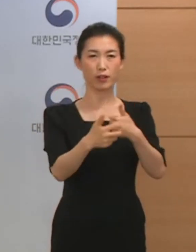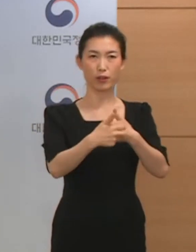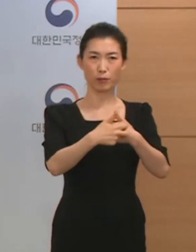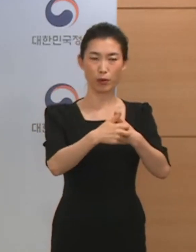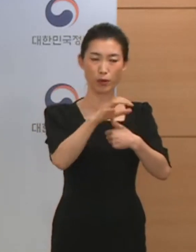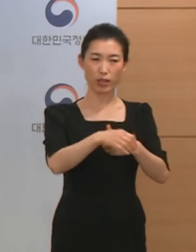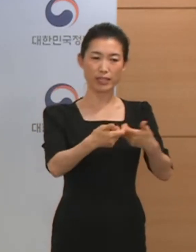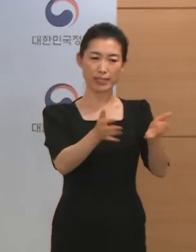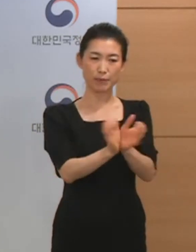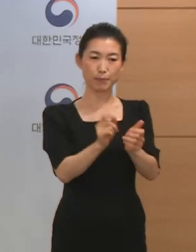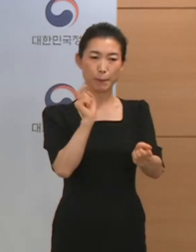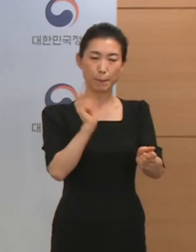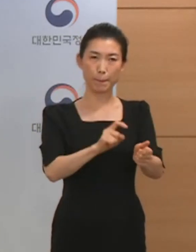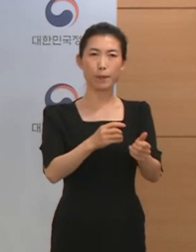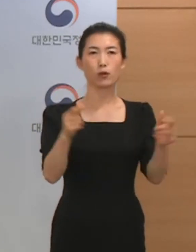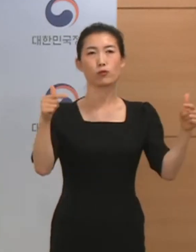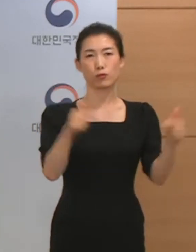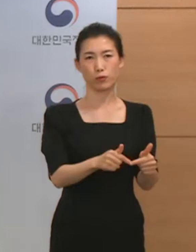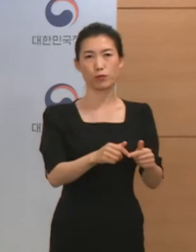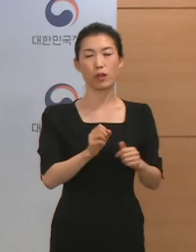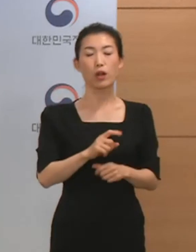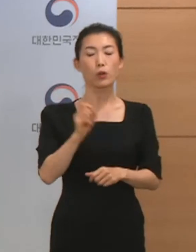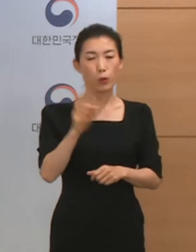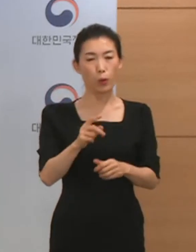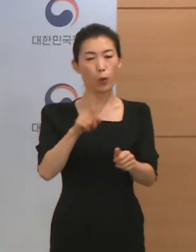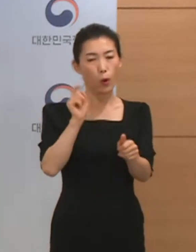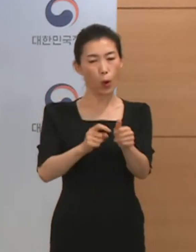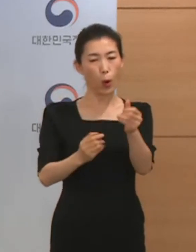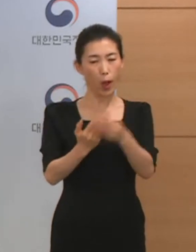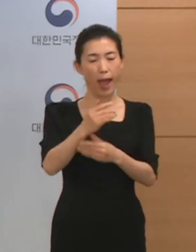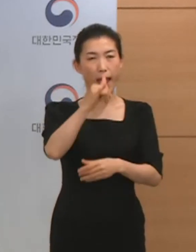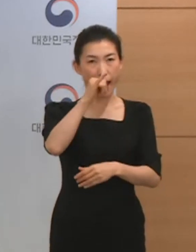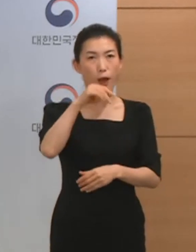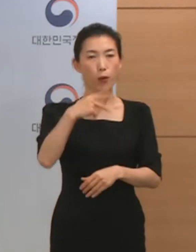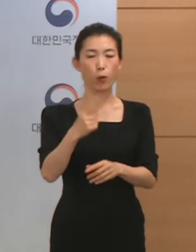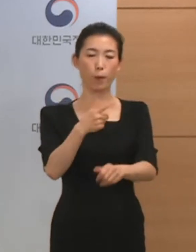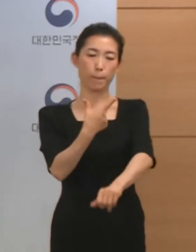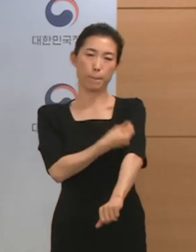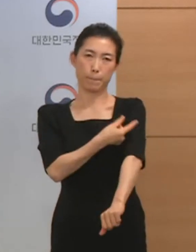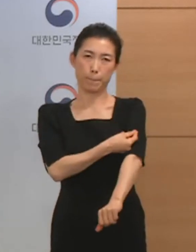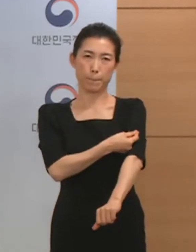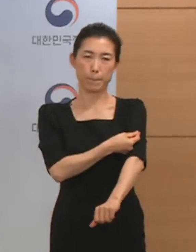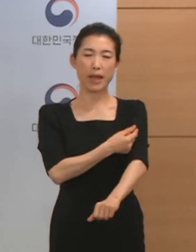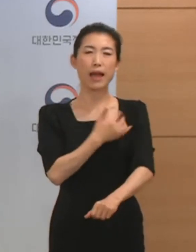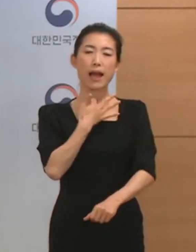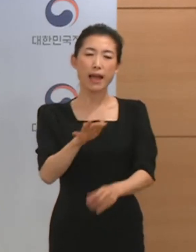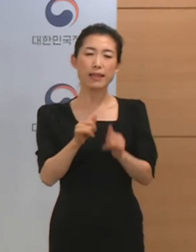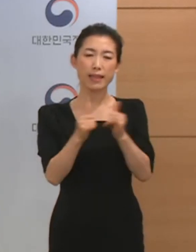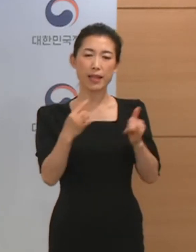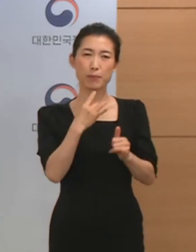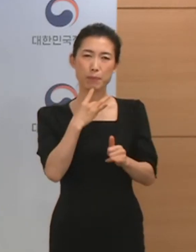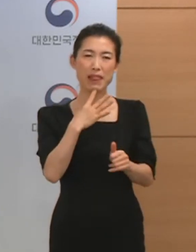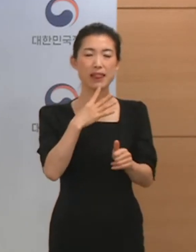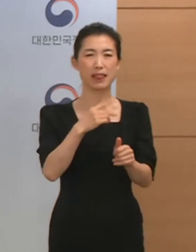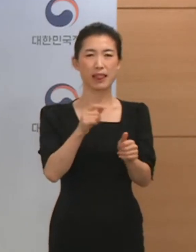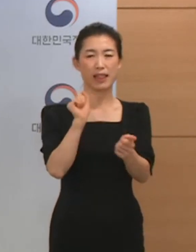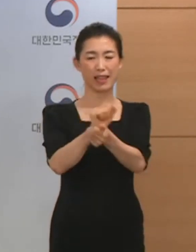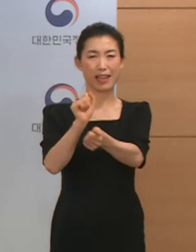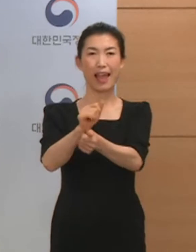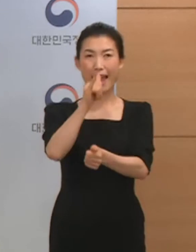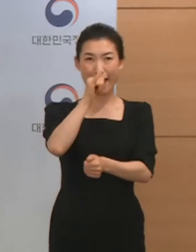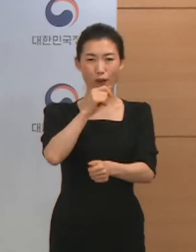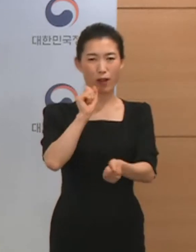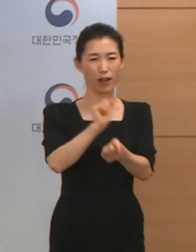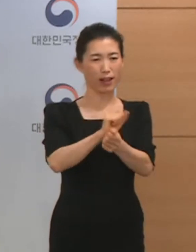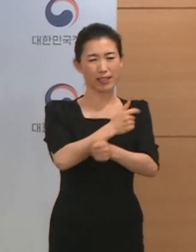집단 감염이 줄었고 감염이 설사 발생하더라도 접종을 받지 않은 소수에만 퍼지고 크게